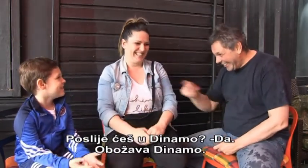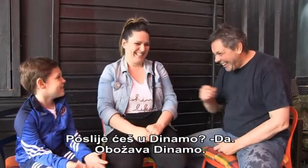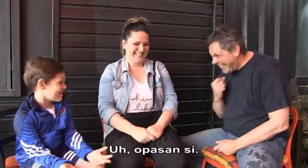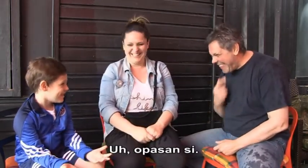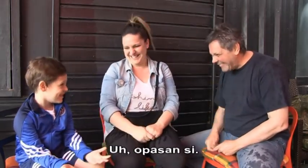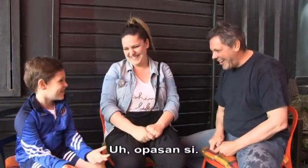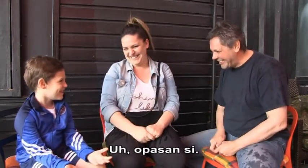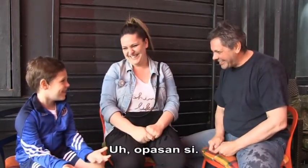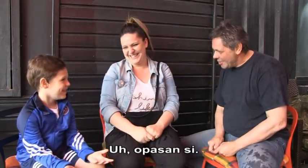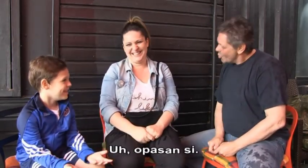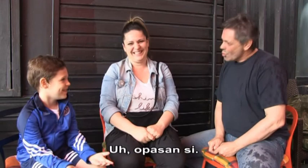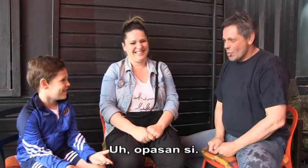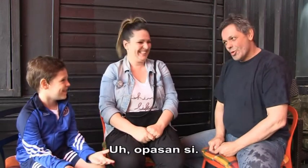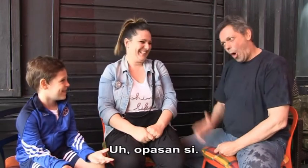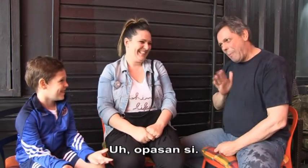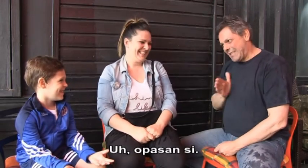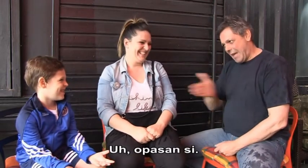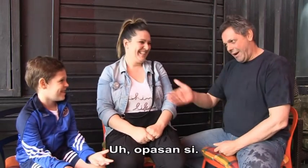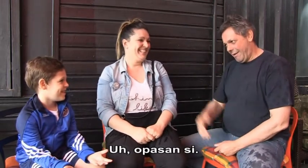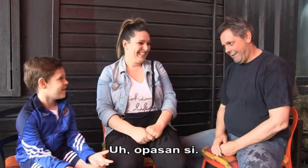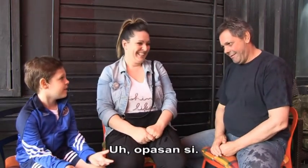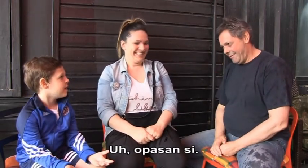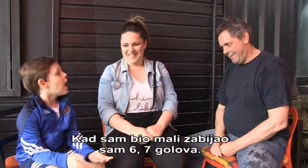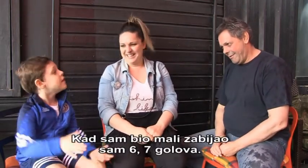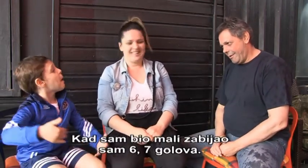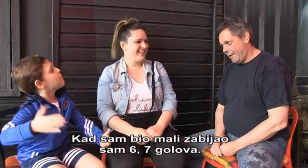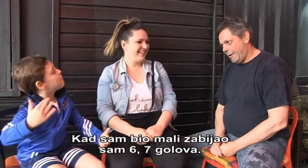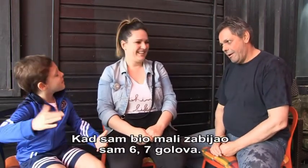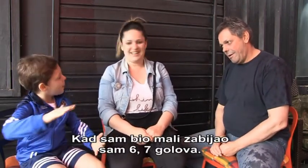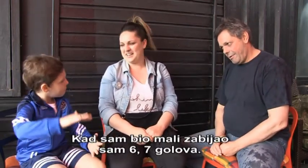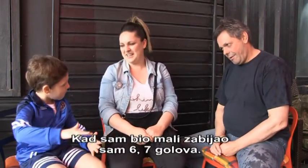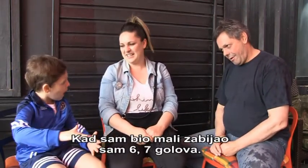Da. Dinama, hoćeš. Opasno. Reci srce moje. Ja,